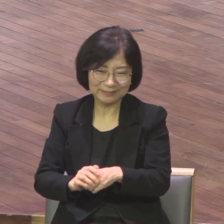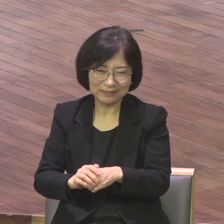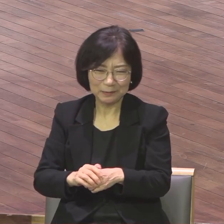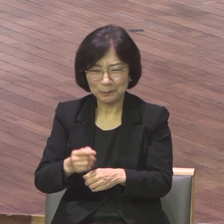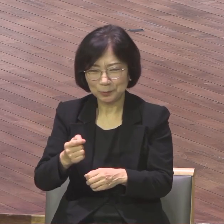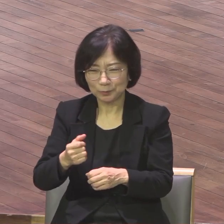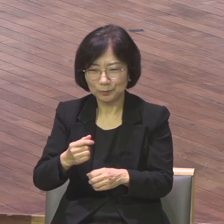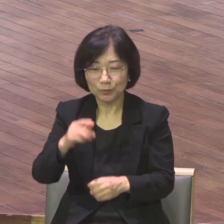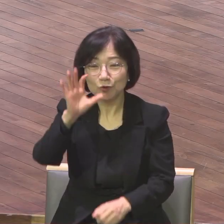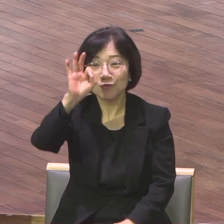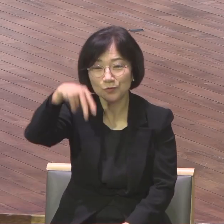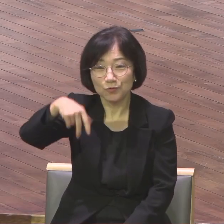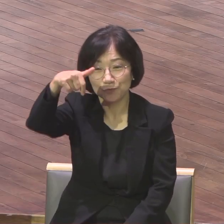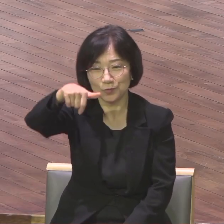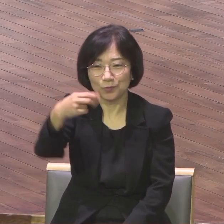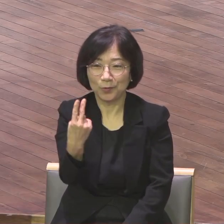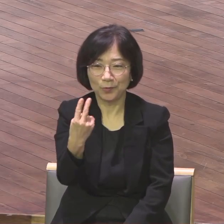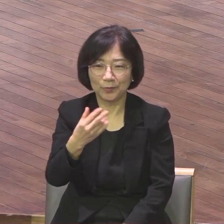어색하지요.